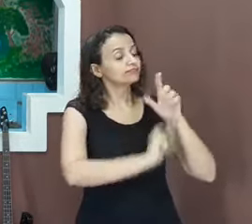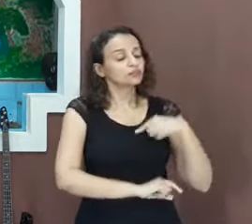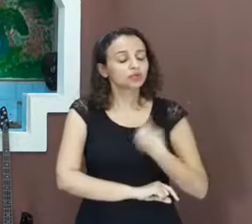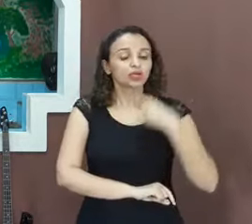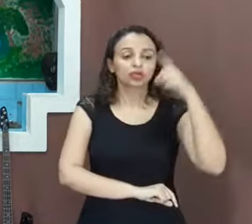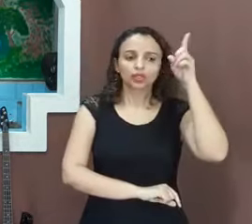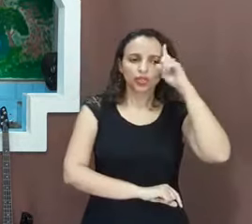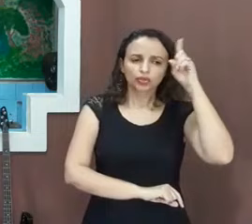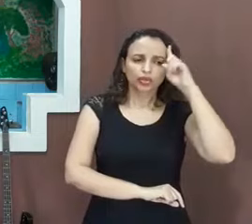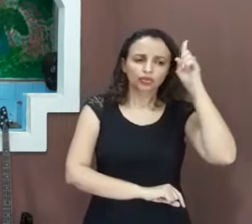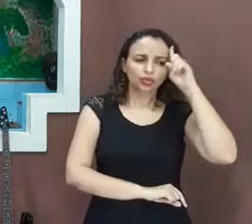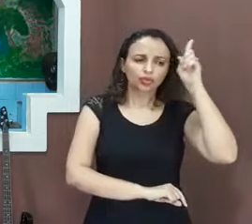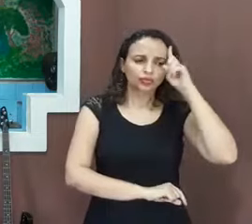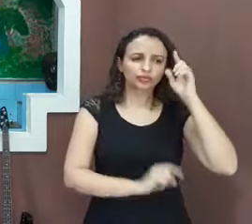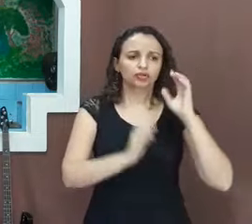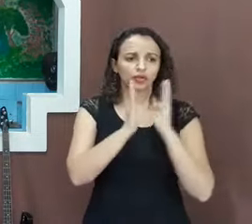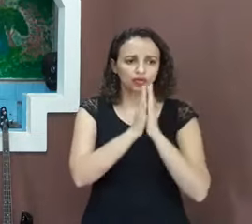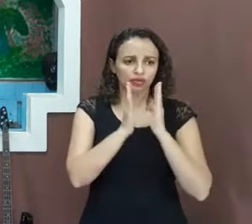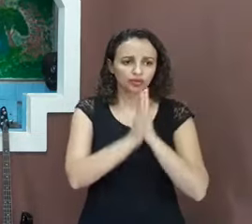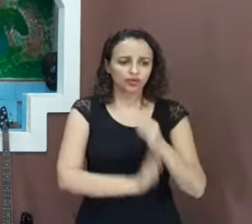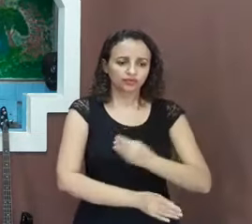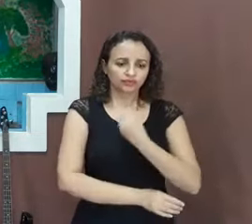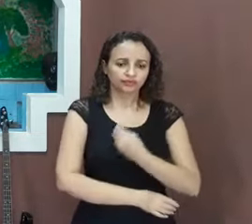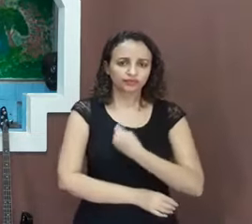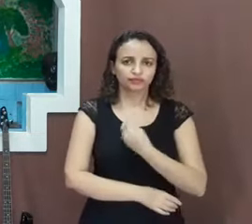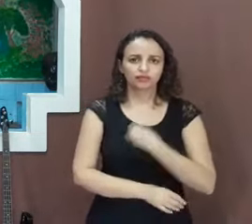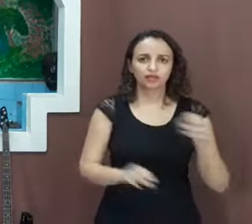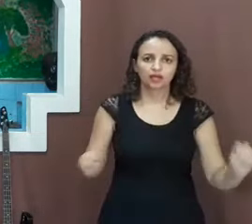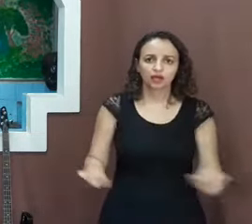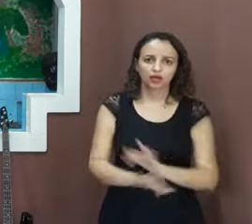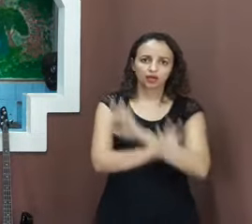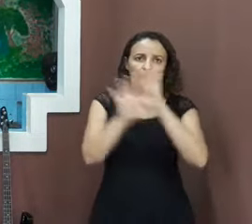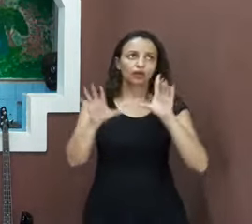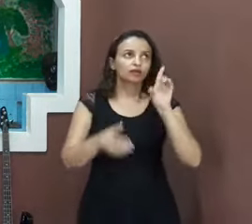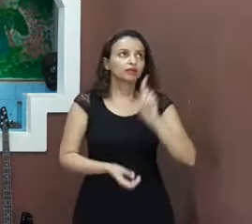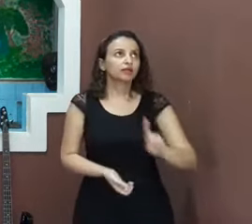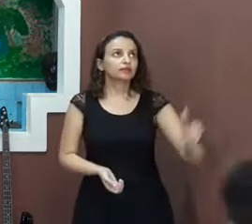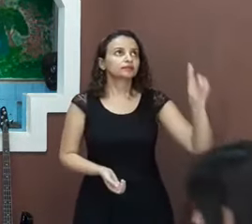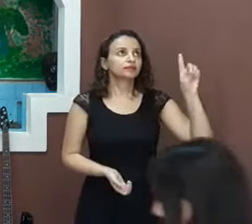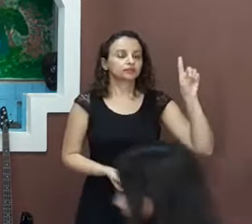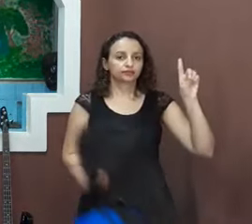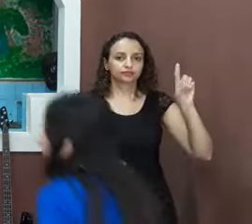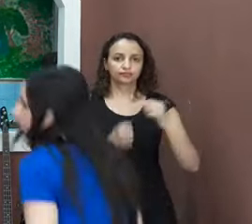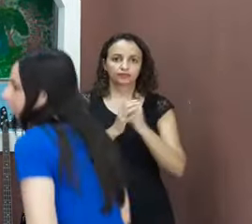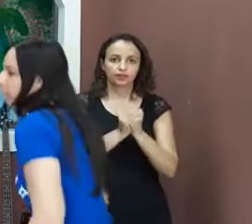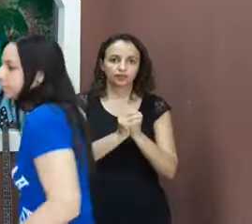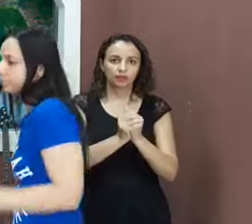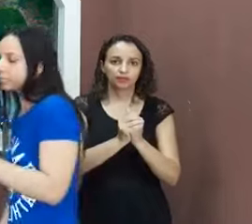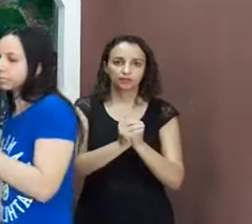vivendo uma vida que glorifique o nome do Senhor. Amém?